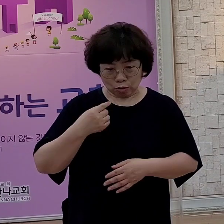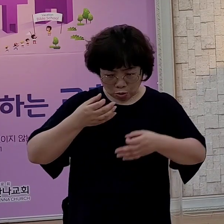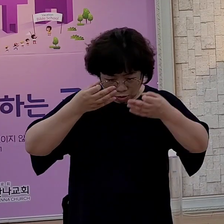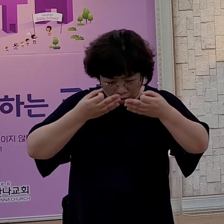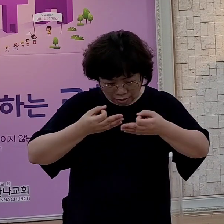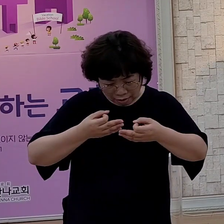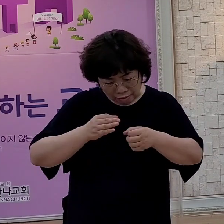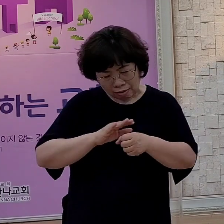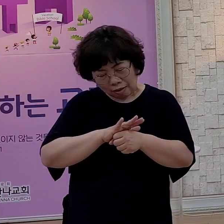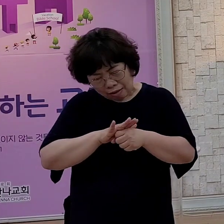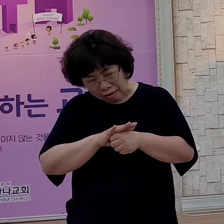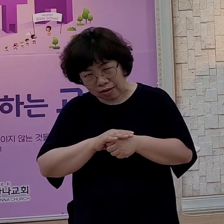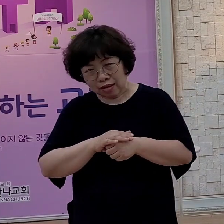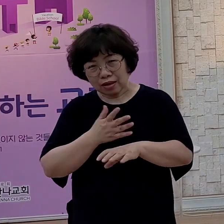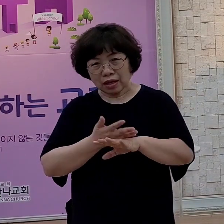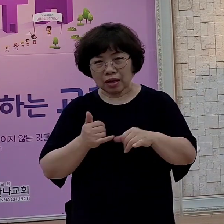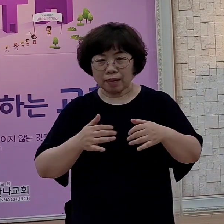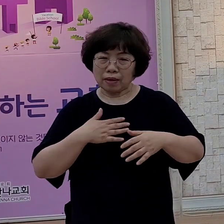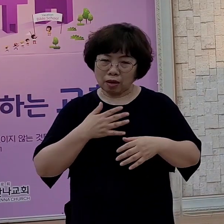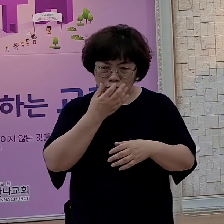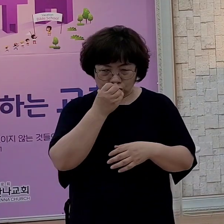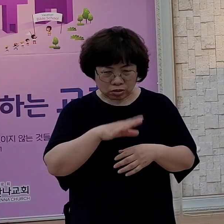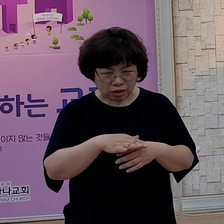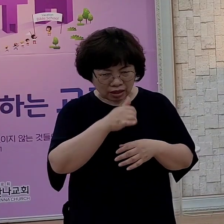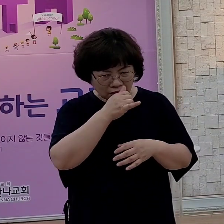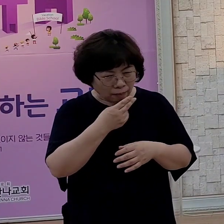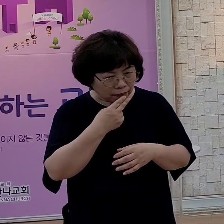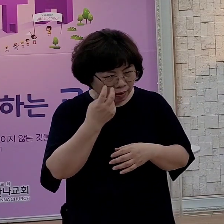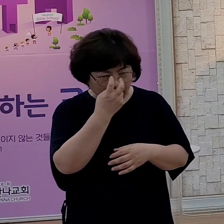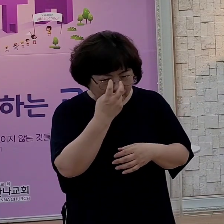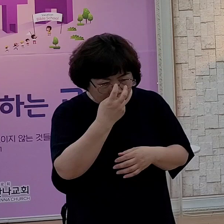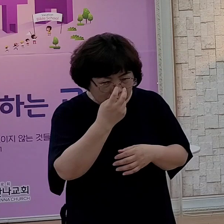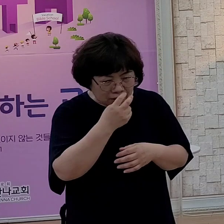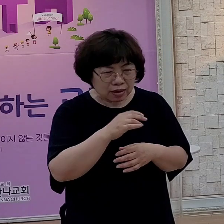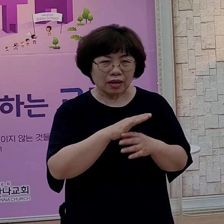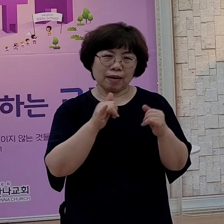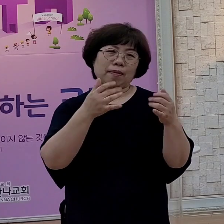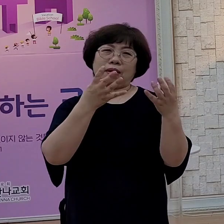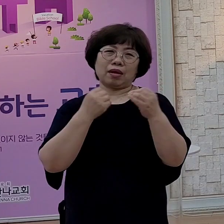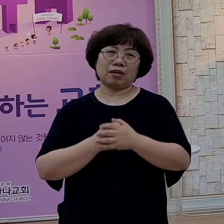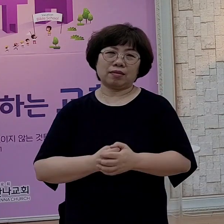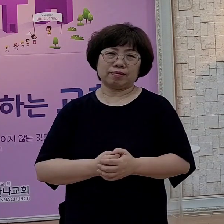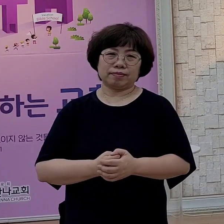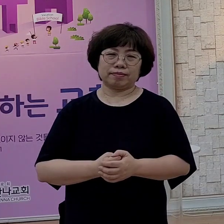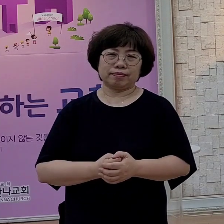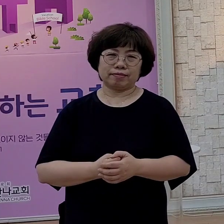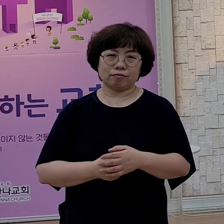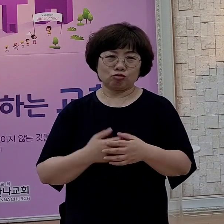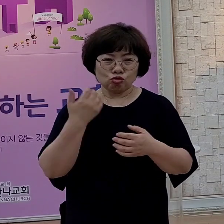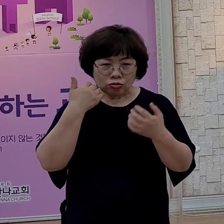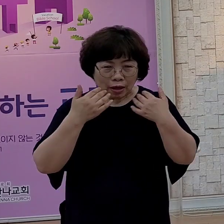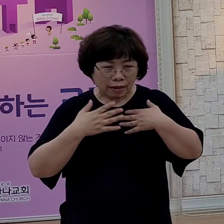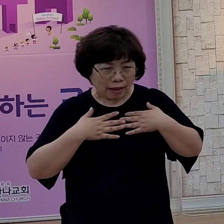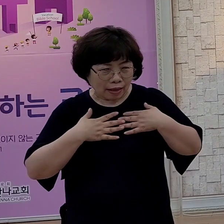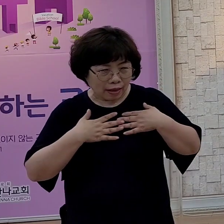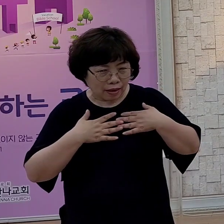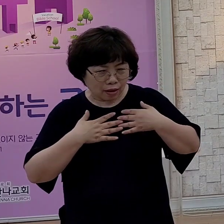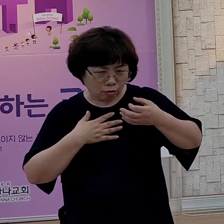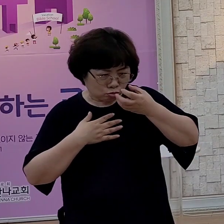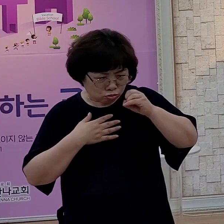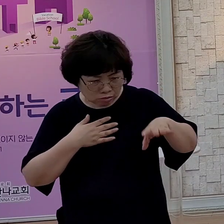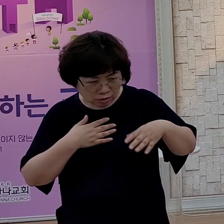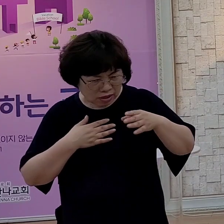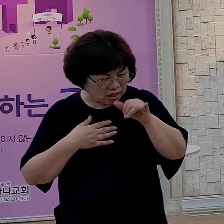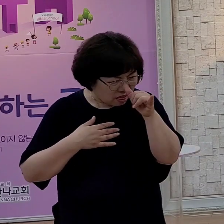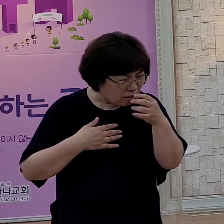그래서 누가 나를 무시하지는 않는지 이게 제일 먼저 보입니다. 누가 나에게